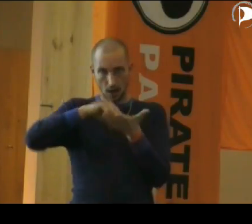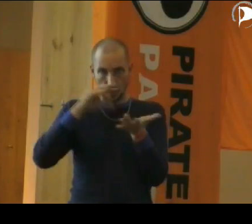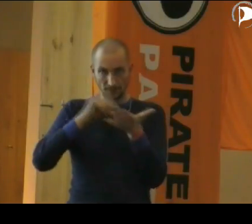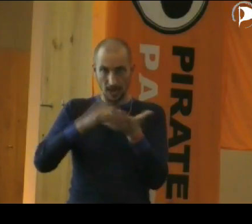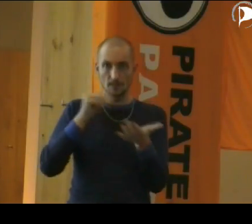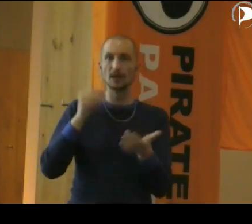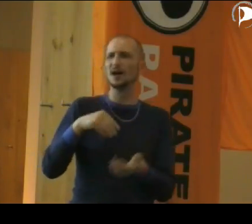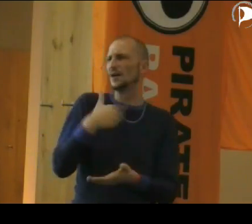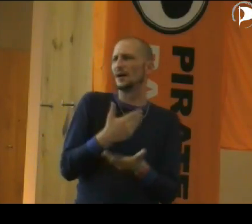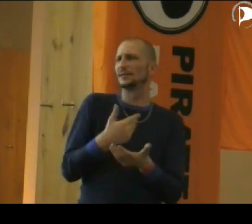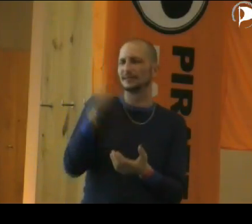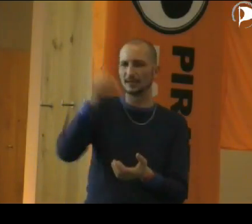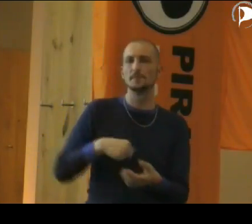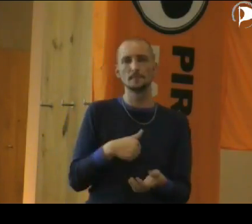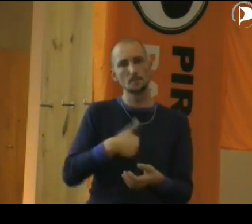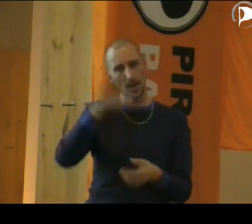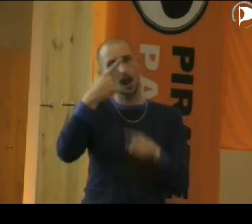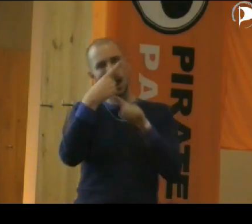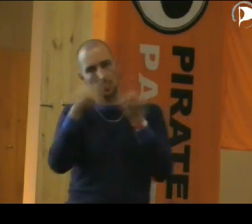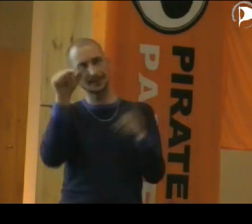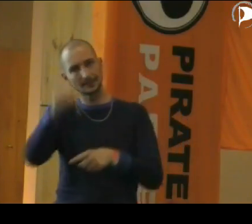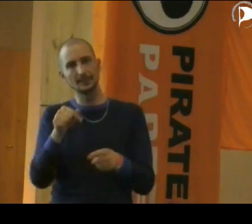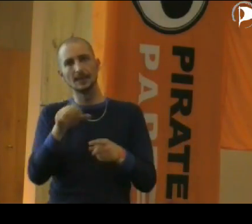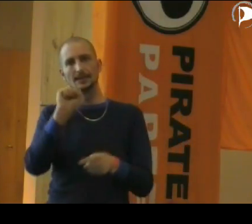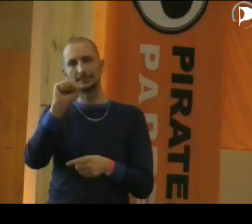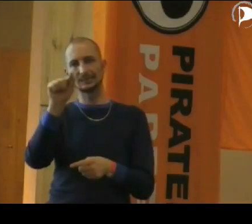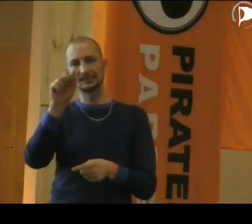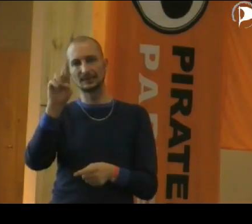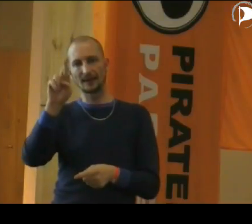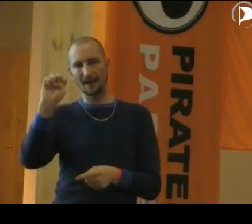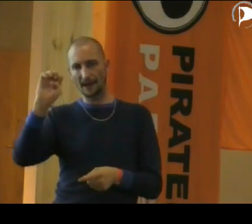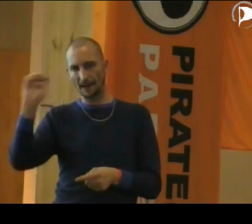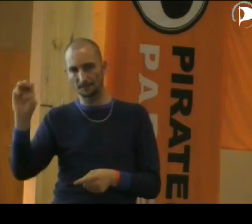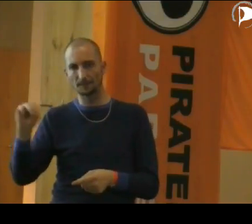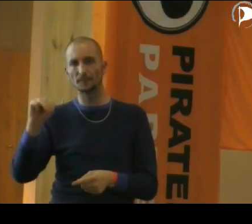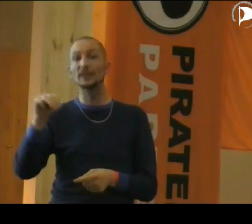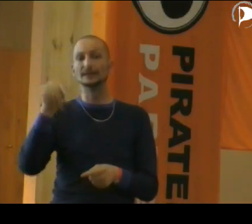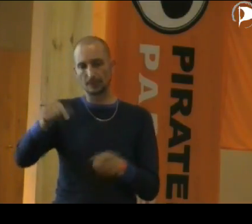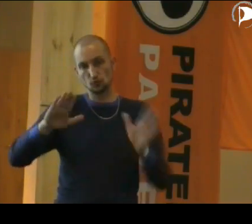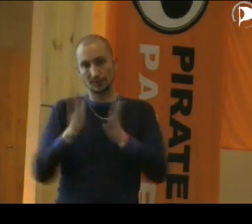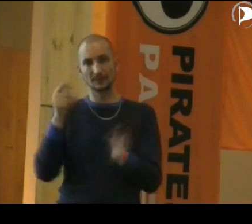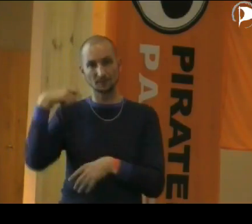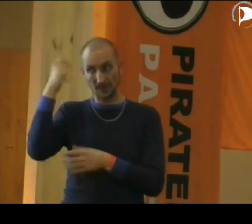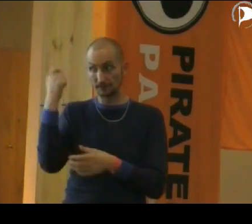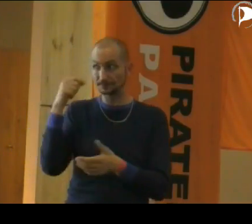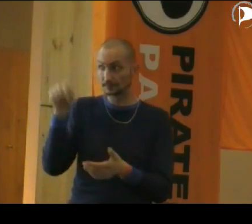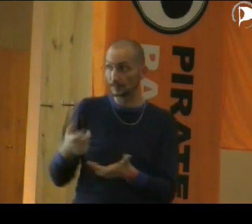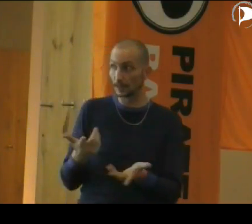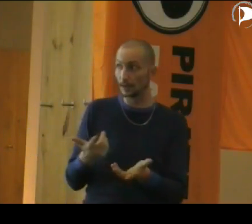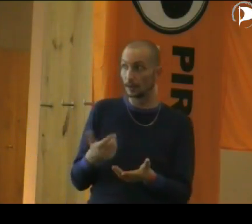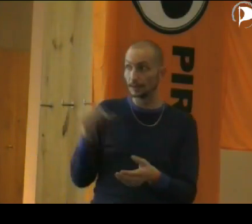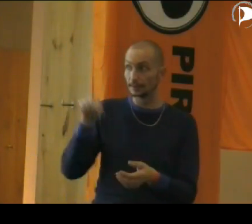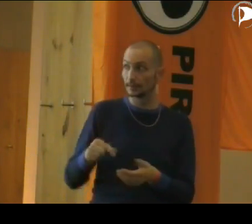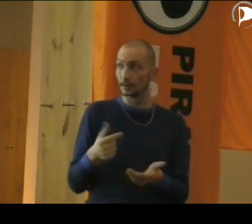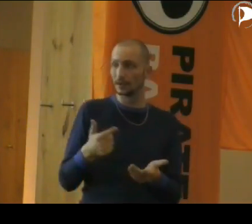filmt die mehr als dass du nicht wirklich noch anderes zweiter und weiß ich gar nicht ob